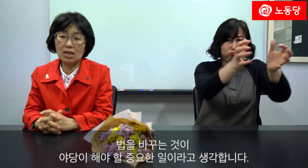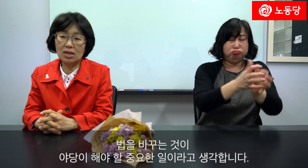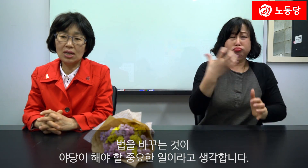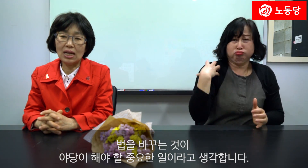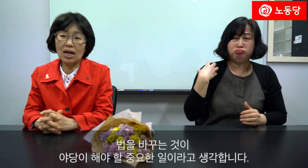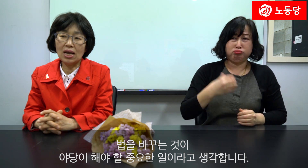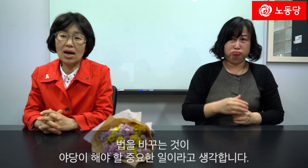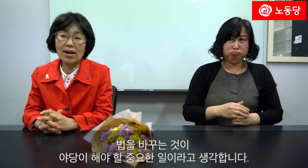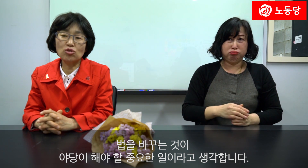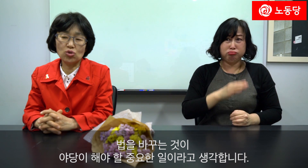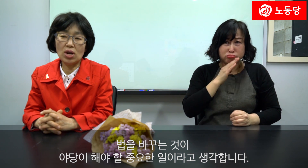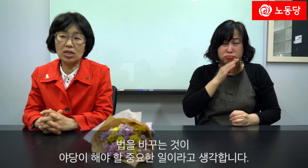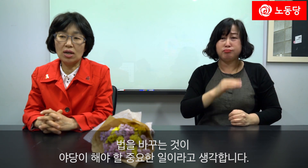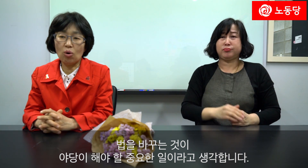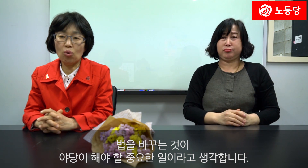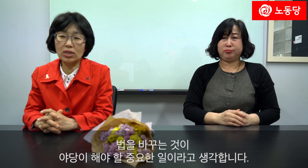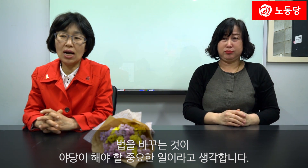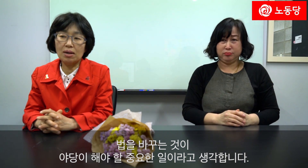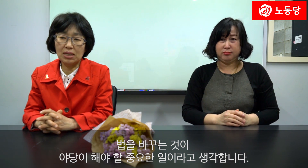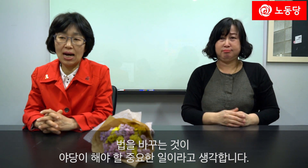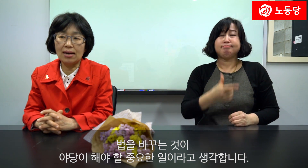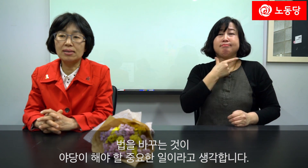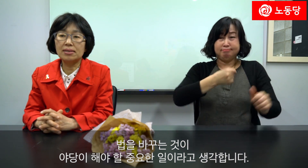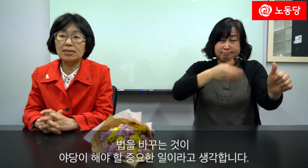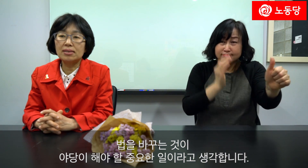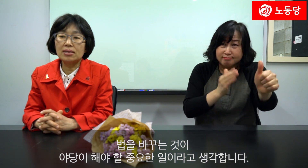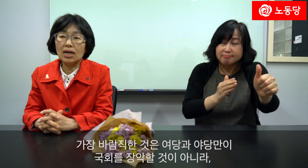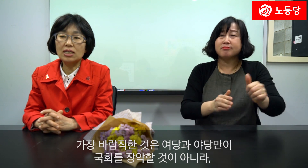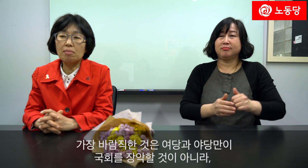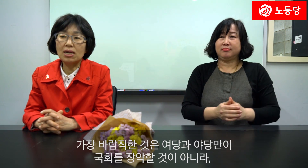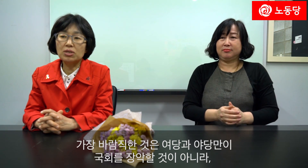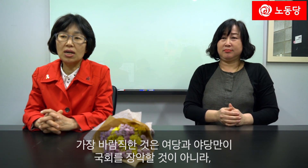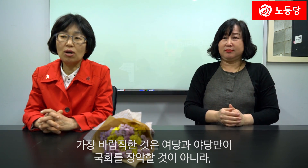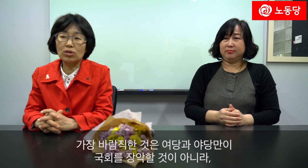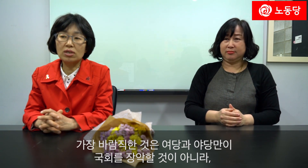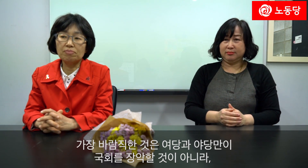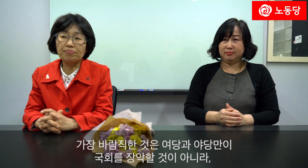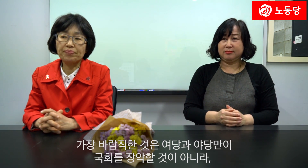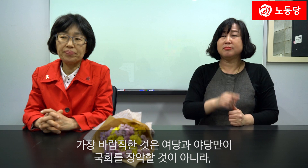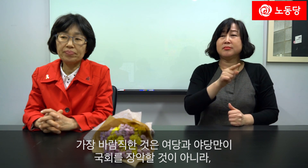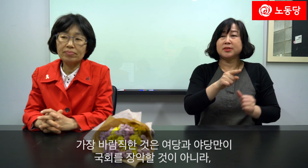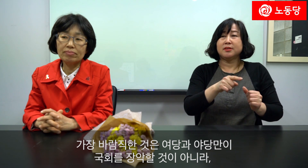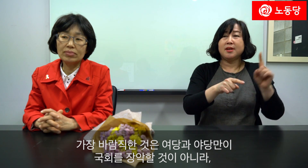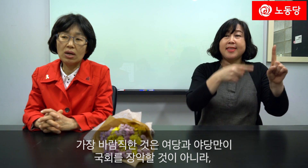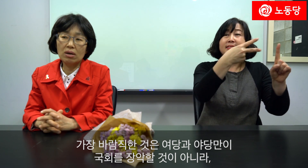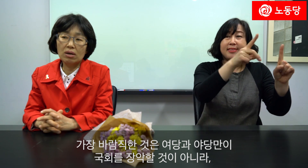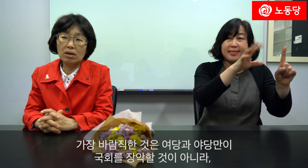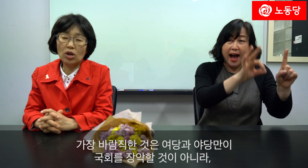것이 야당이 해야 할 중요한 일이라고 생각합니다. 가장 바람직한 것은